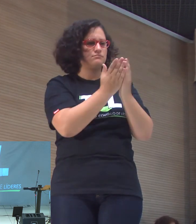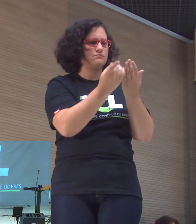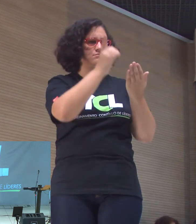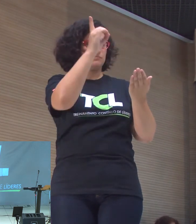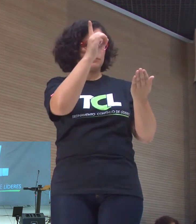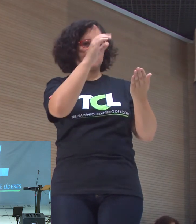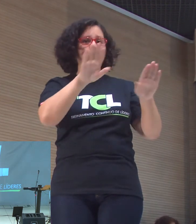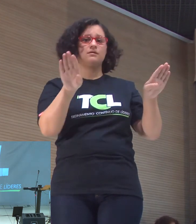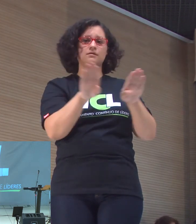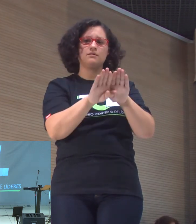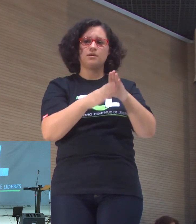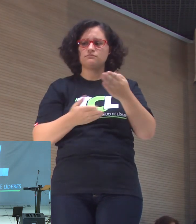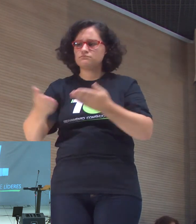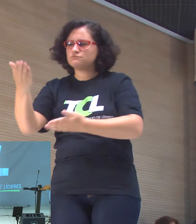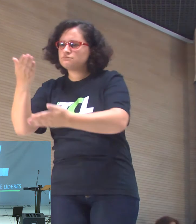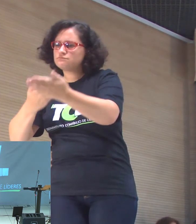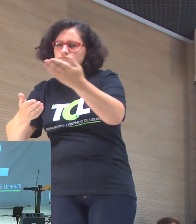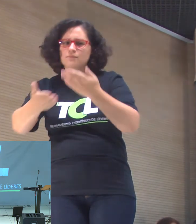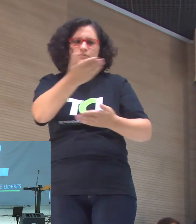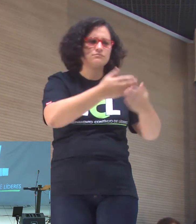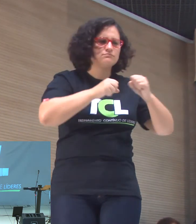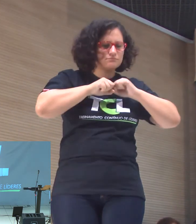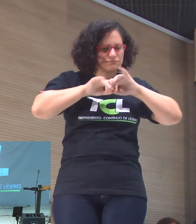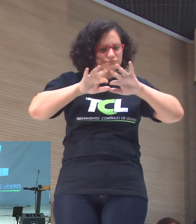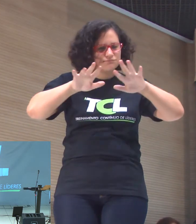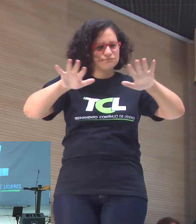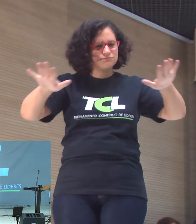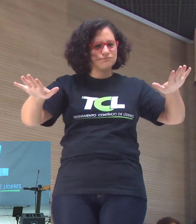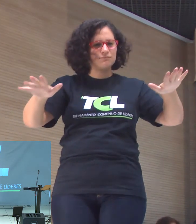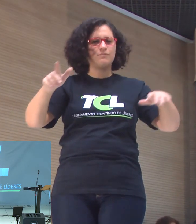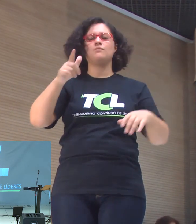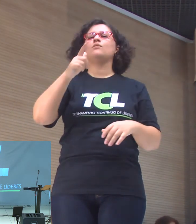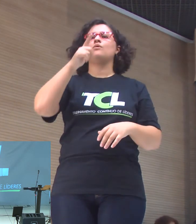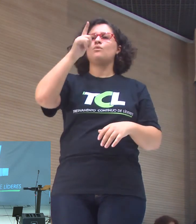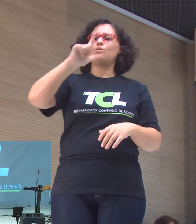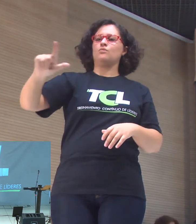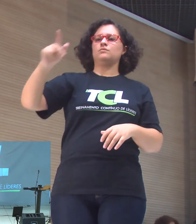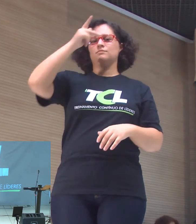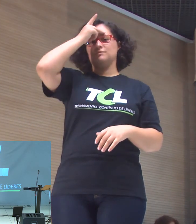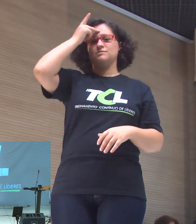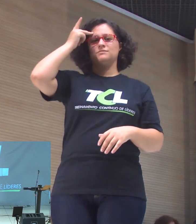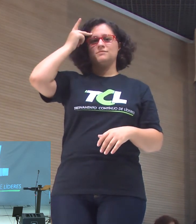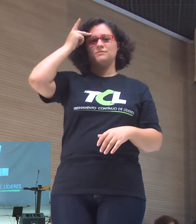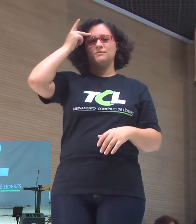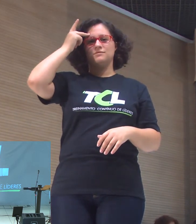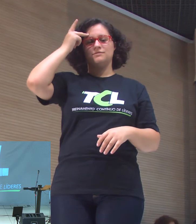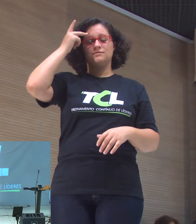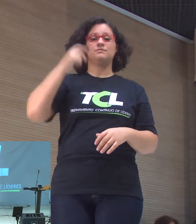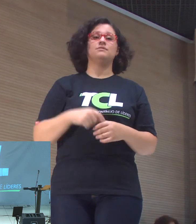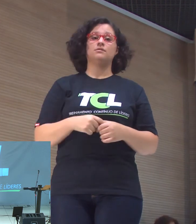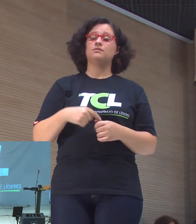com outros que virão a Cristo. A gente tem que ter isso, receber e compartilhar. Nós temos